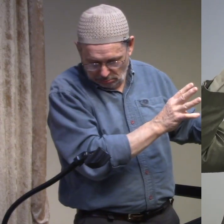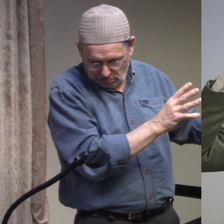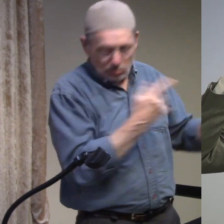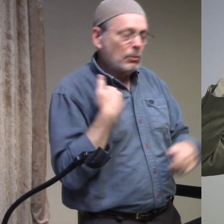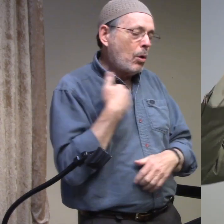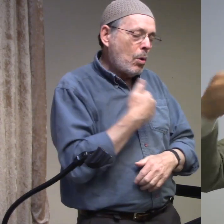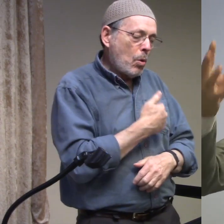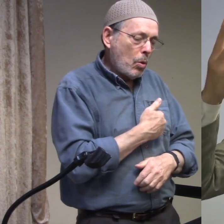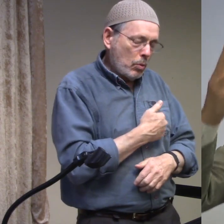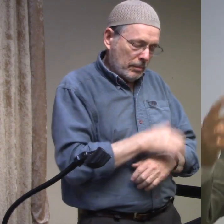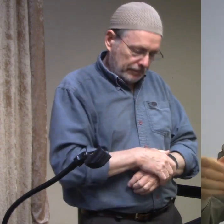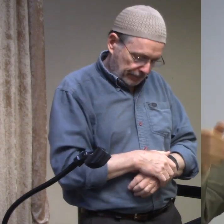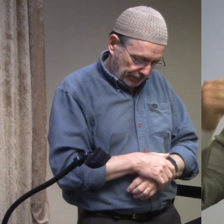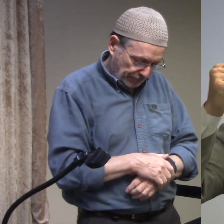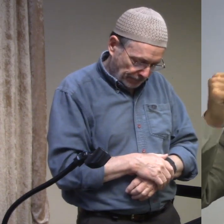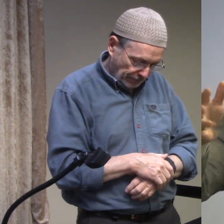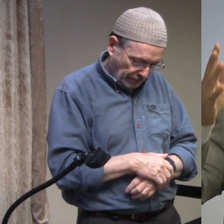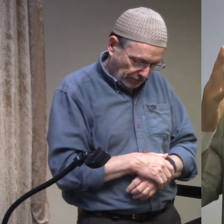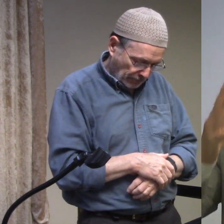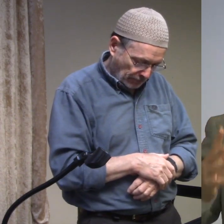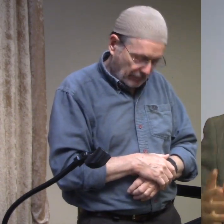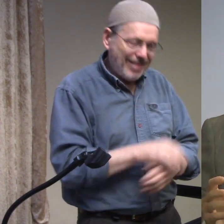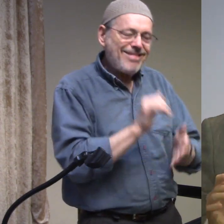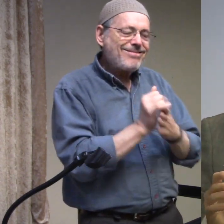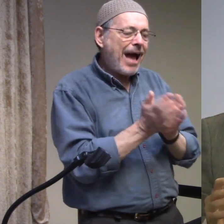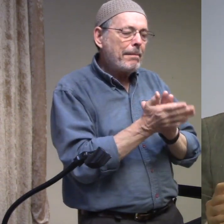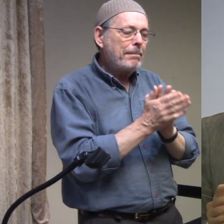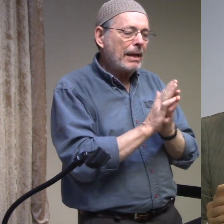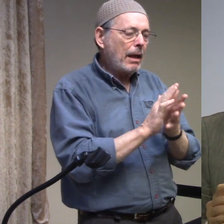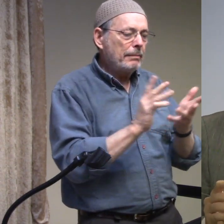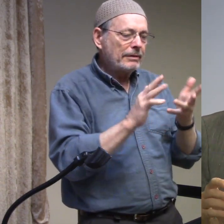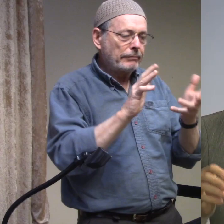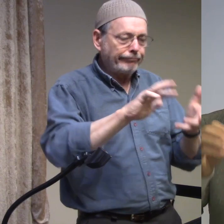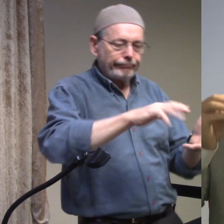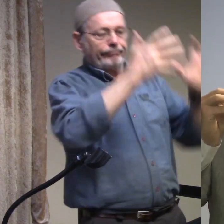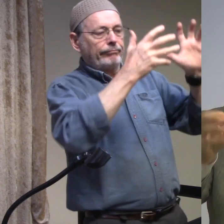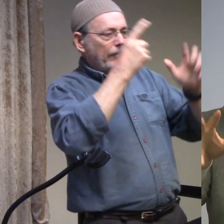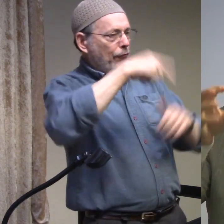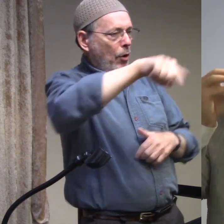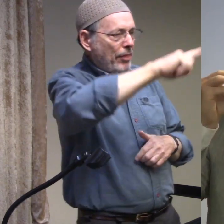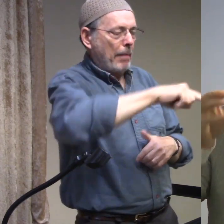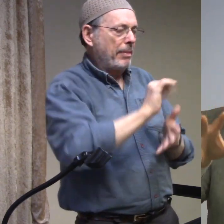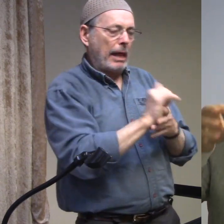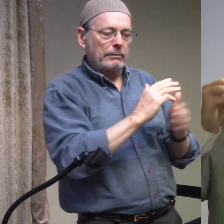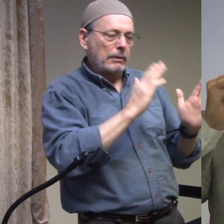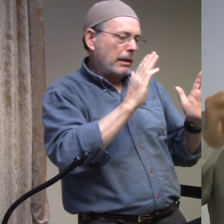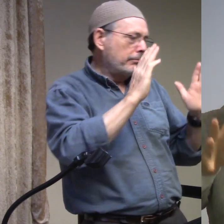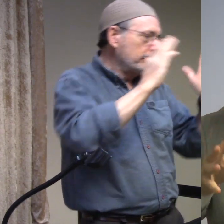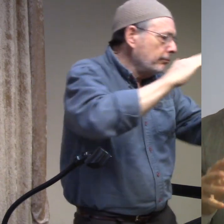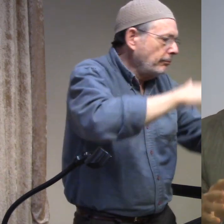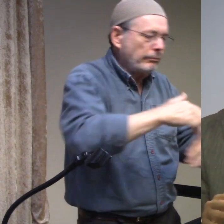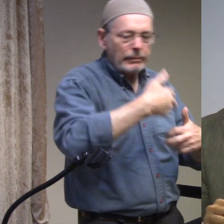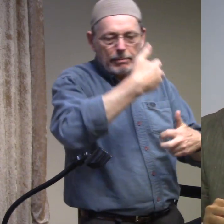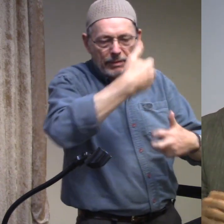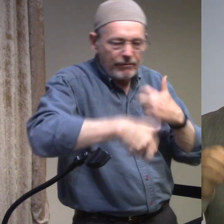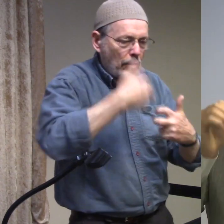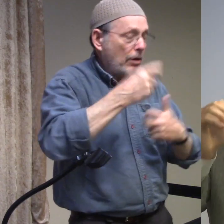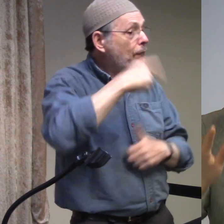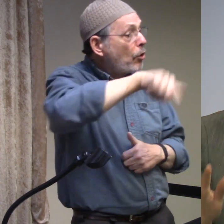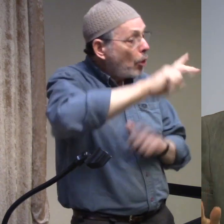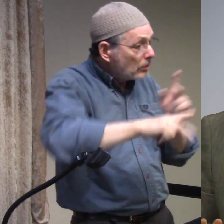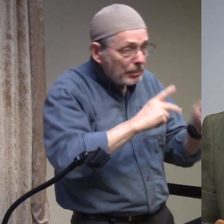We will لِنَفْتِنَهُمْ فِيهِ. Make it a fitna for those people. Make it a tribulation, a challenge, a difficulty,